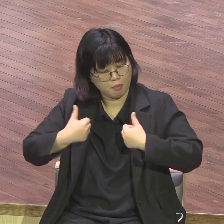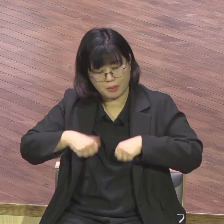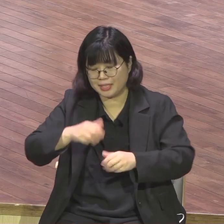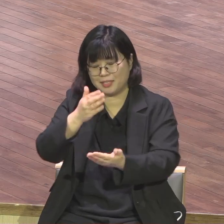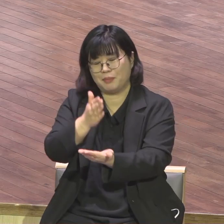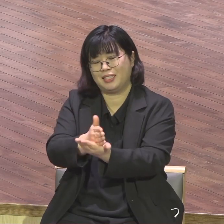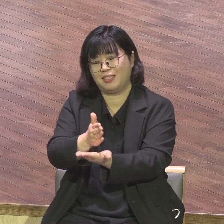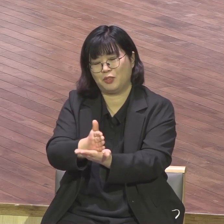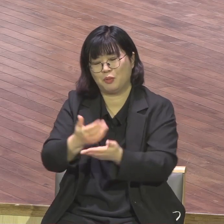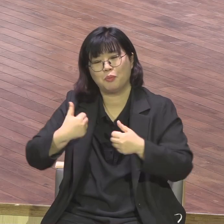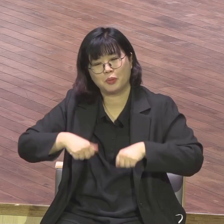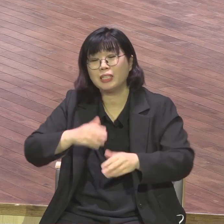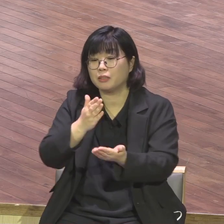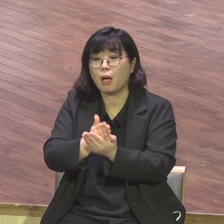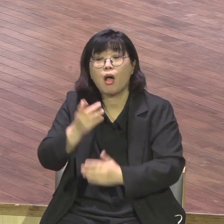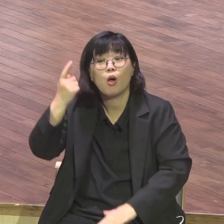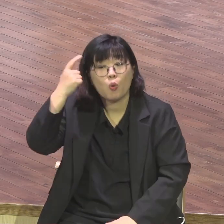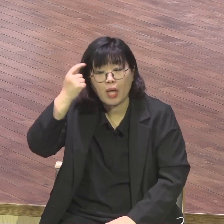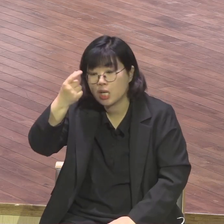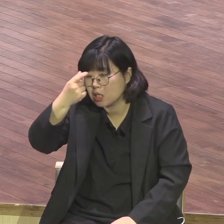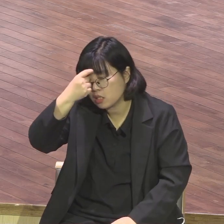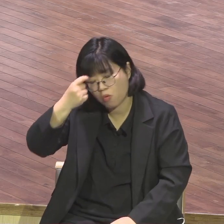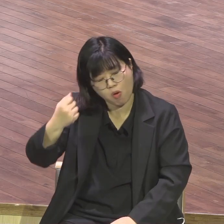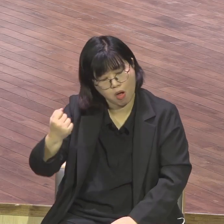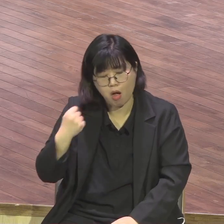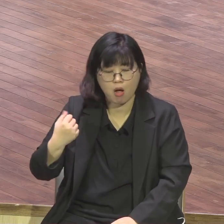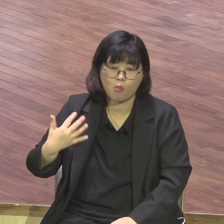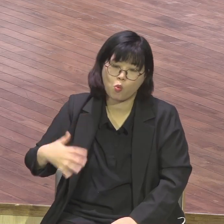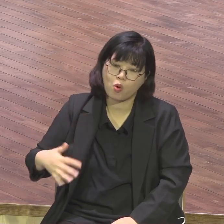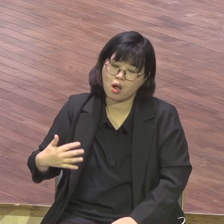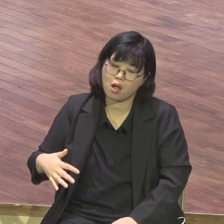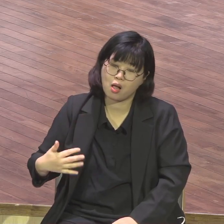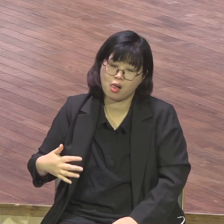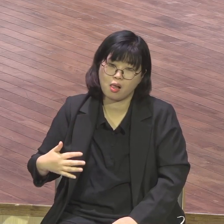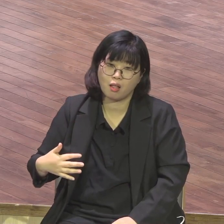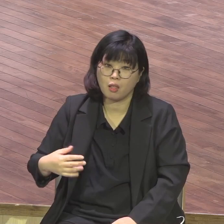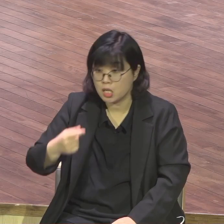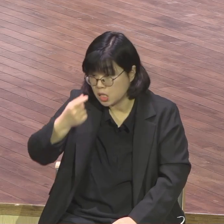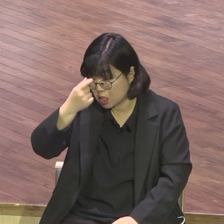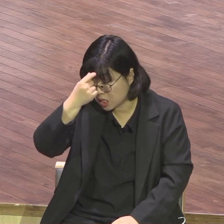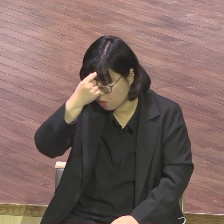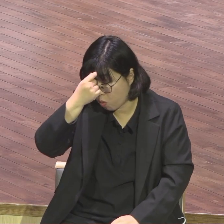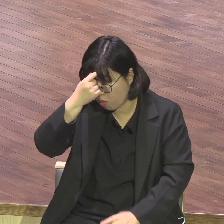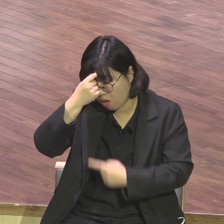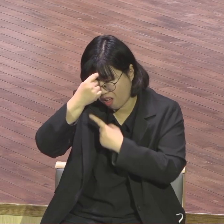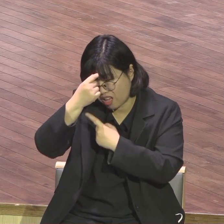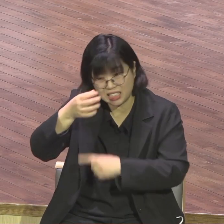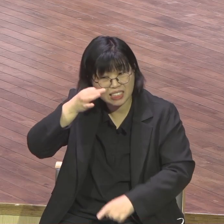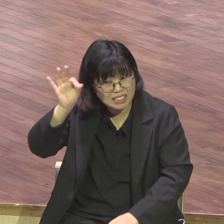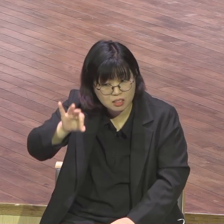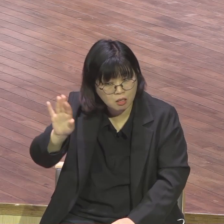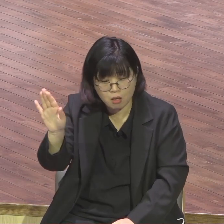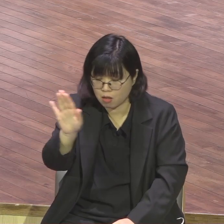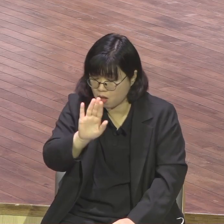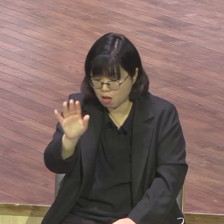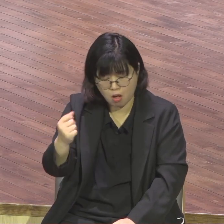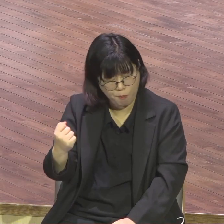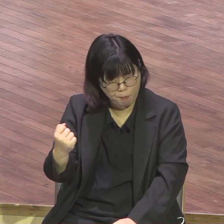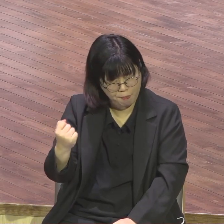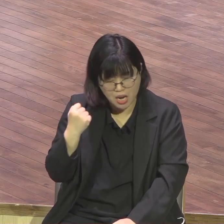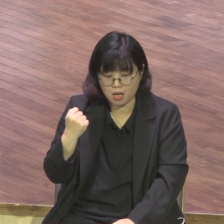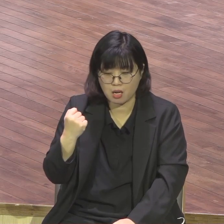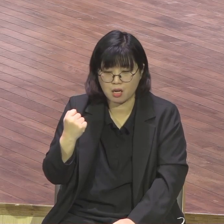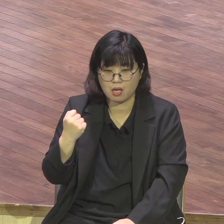기도는요 의학 상식을 이 상황을 초월하는 25의 힘이 임하는 통로가 됩니다. 통로